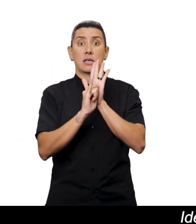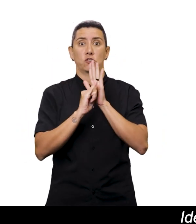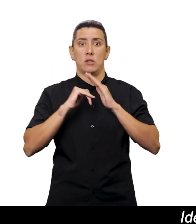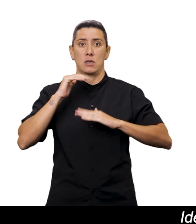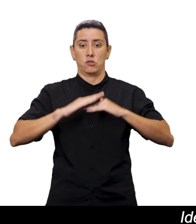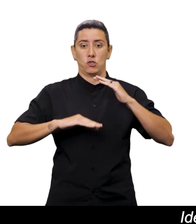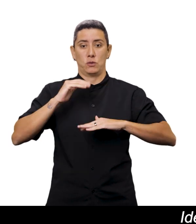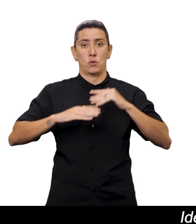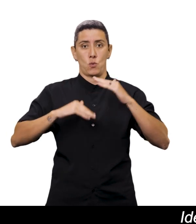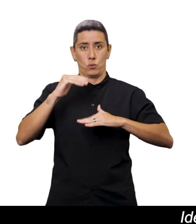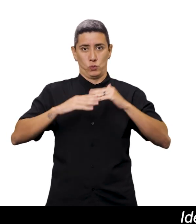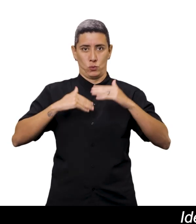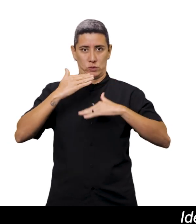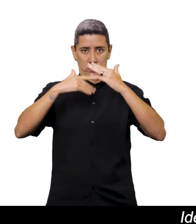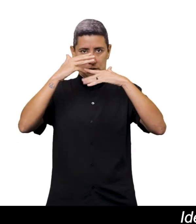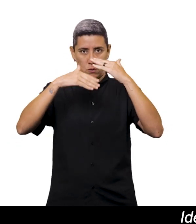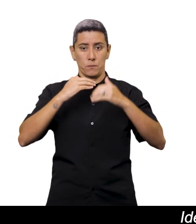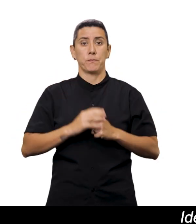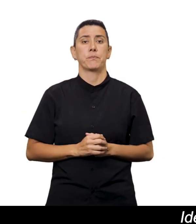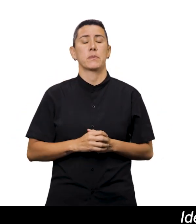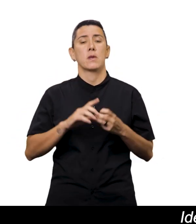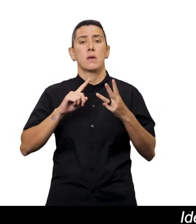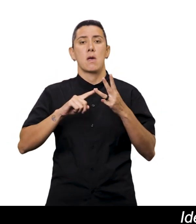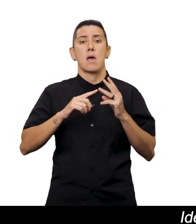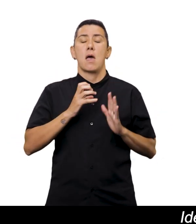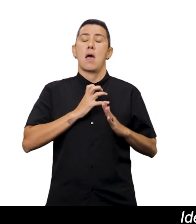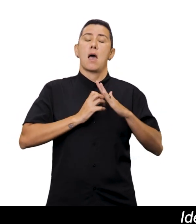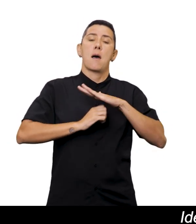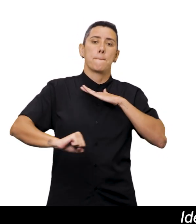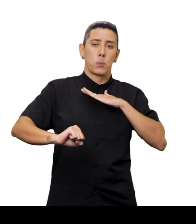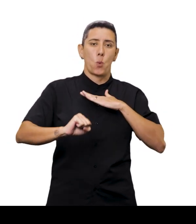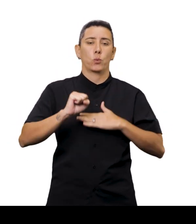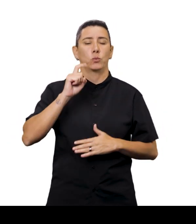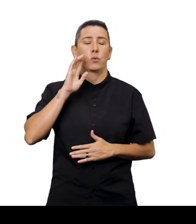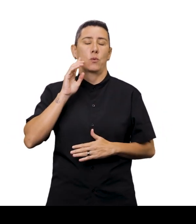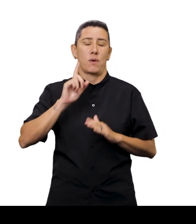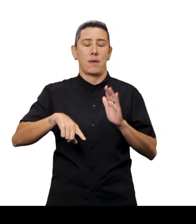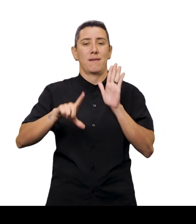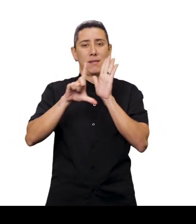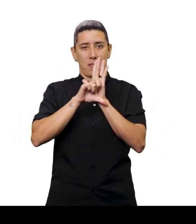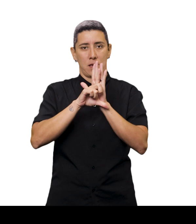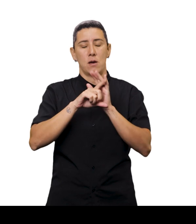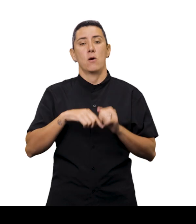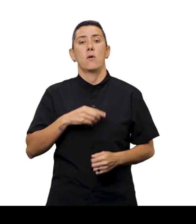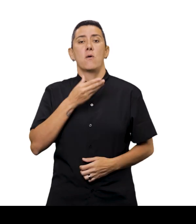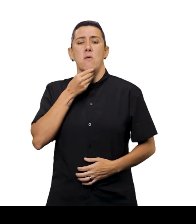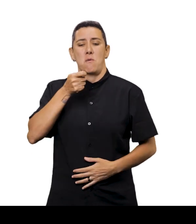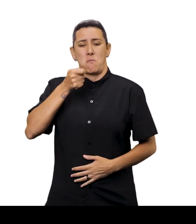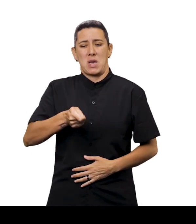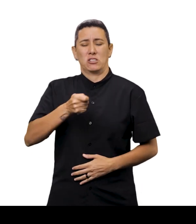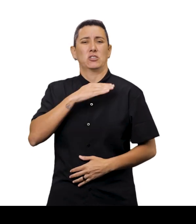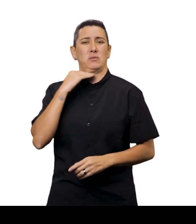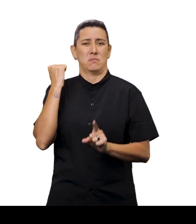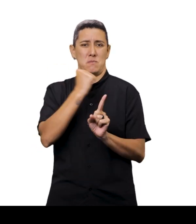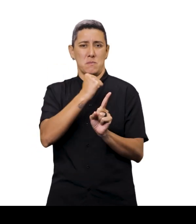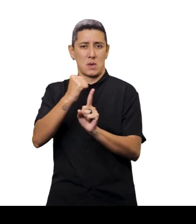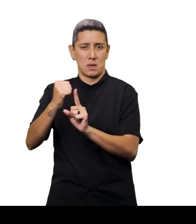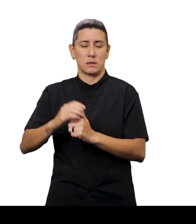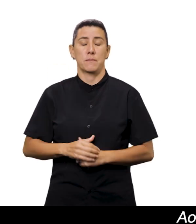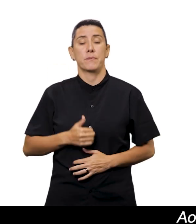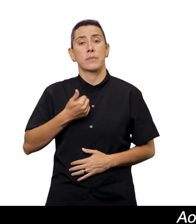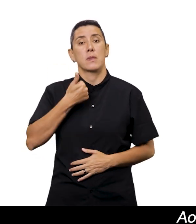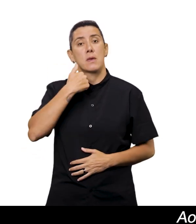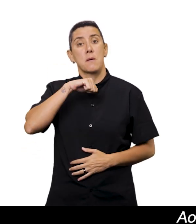ASK, Identidade em Construção, Corpos Desobedientes, Aborto Legal é Vida, O Machismo